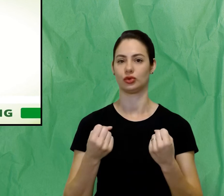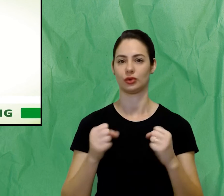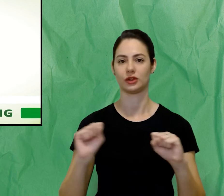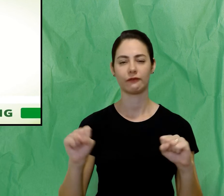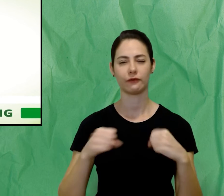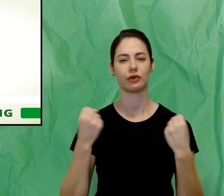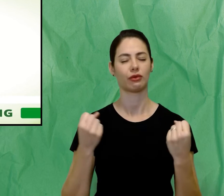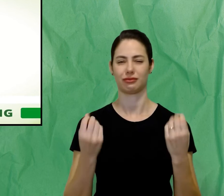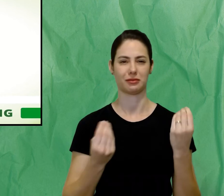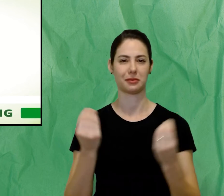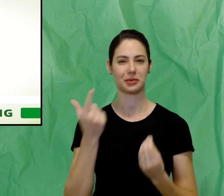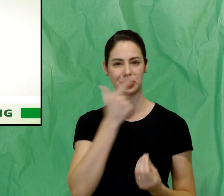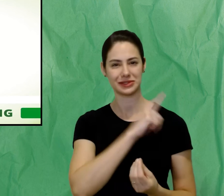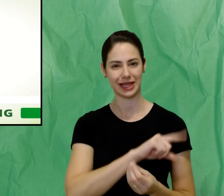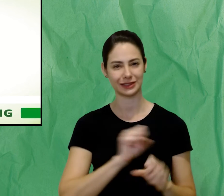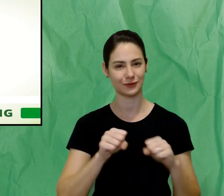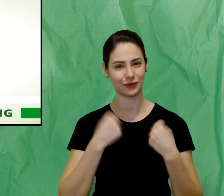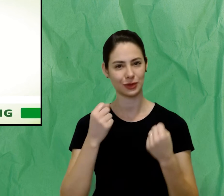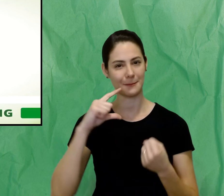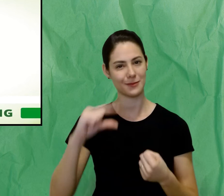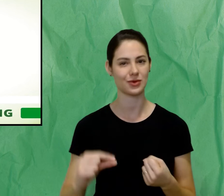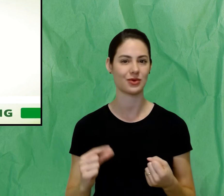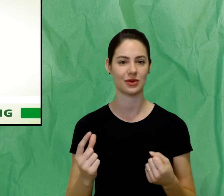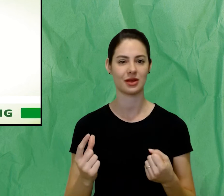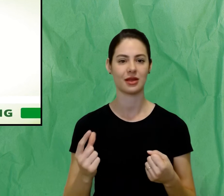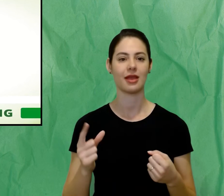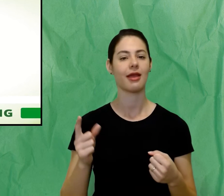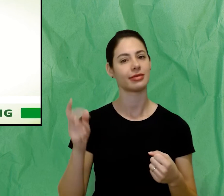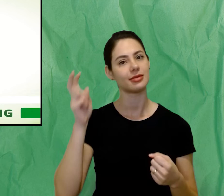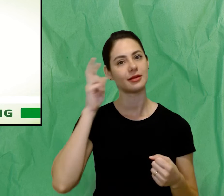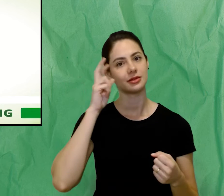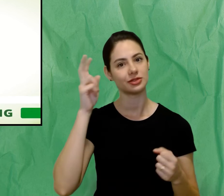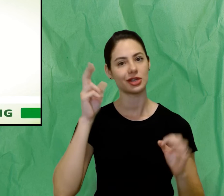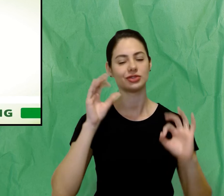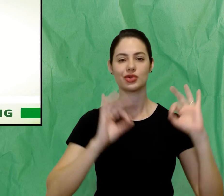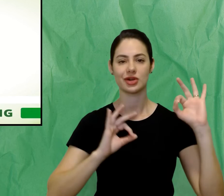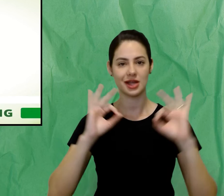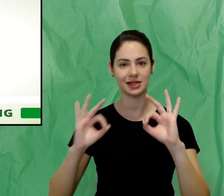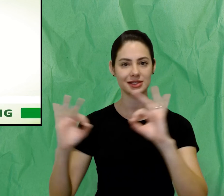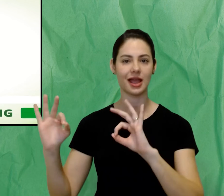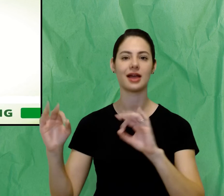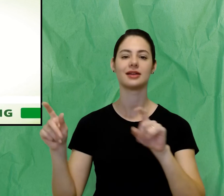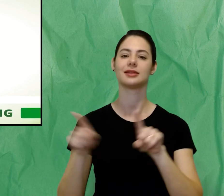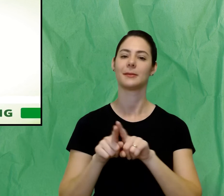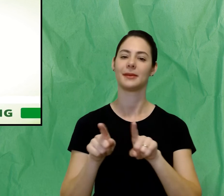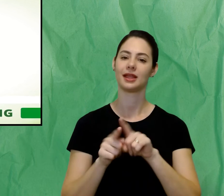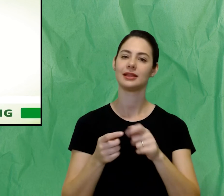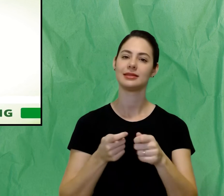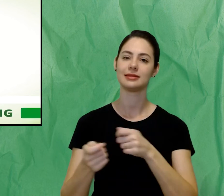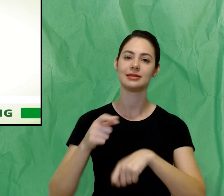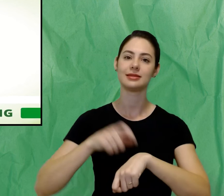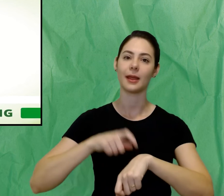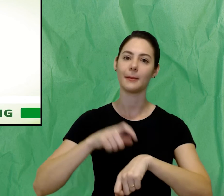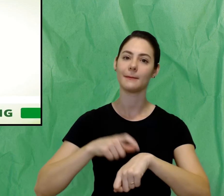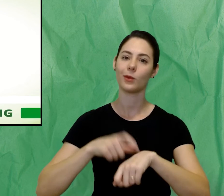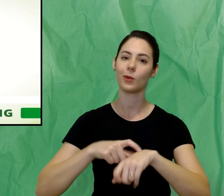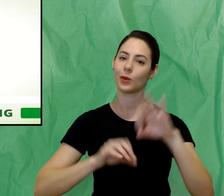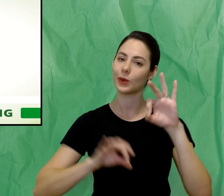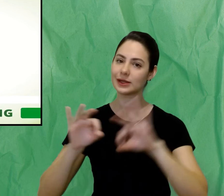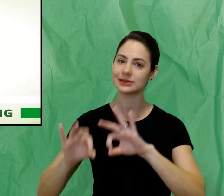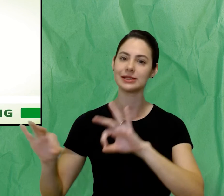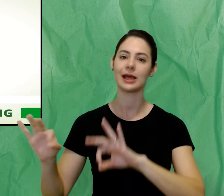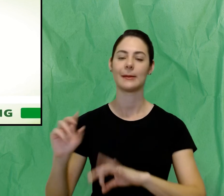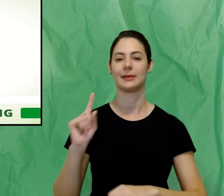esforço. E como que se consegue fazer isso? Trabalhando de forma inteligente e fazendo um bom gerenciamento de